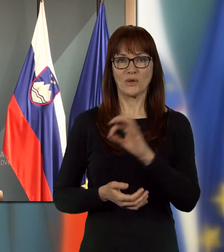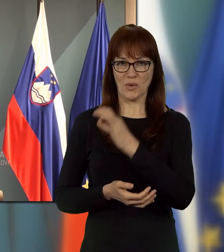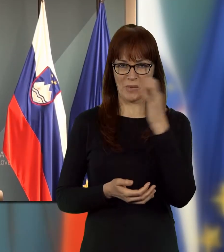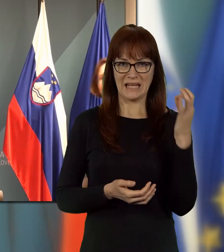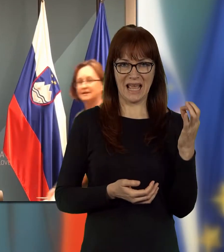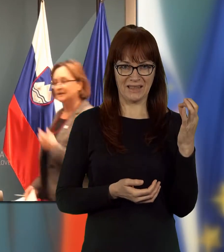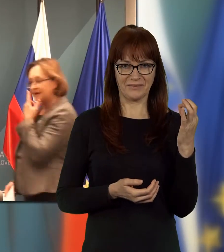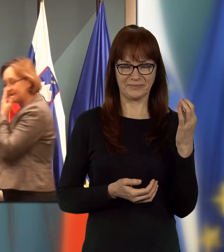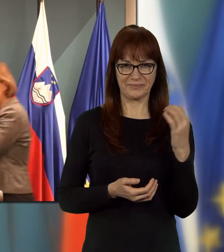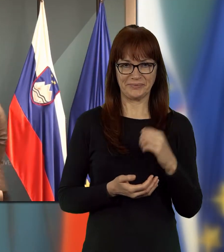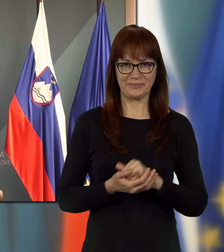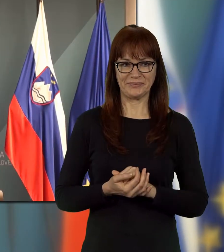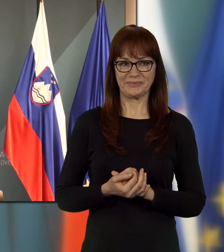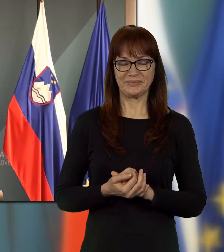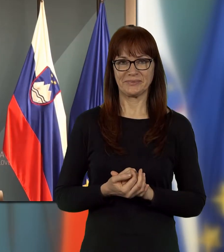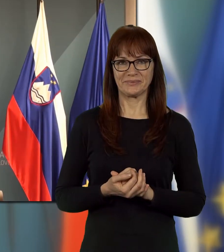Dobar dan.